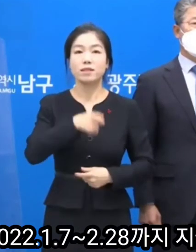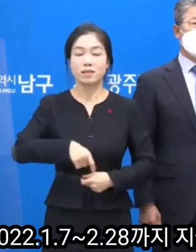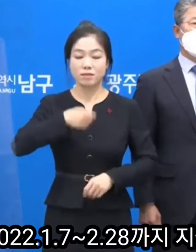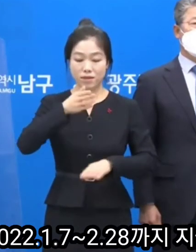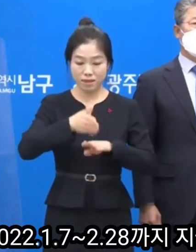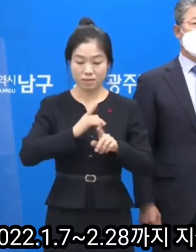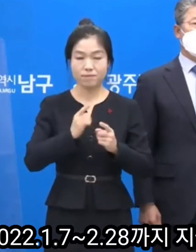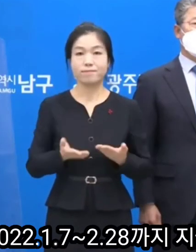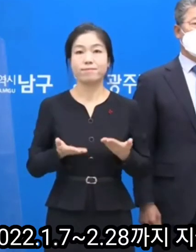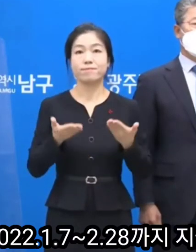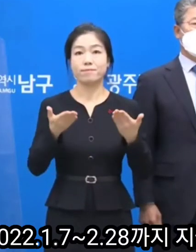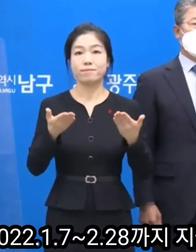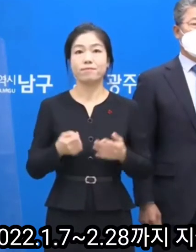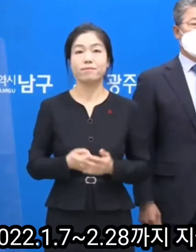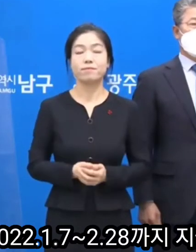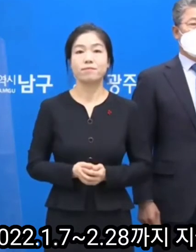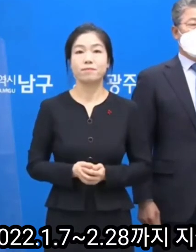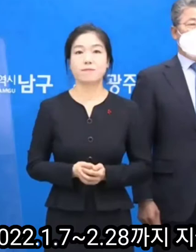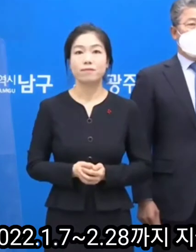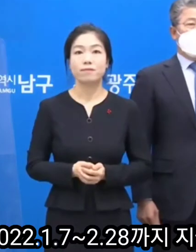진심으로 감사드립니다.